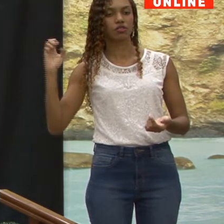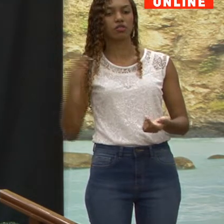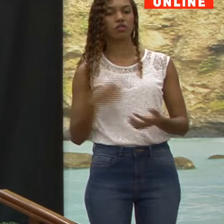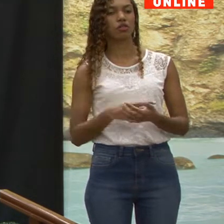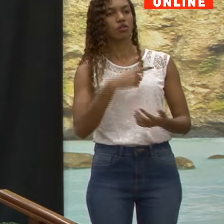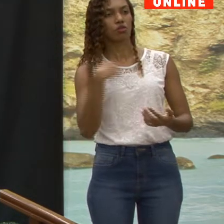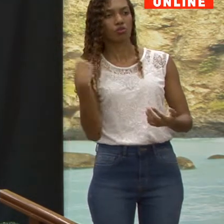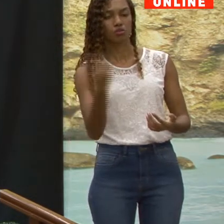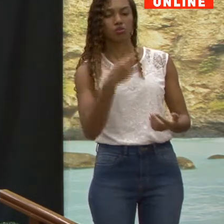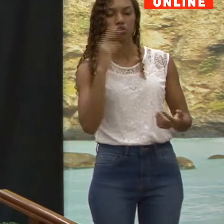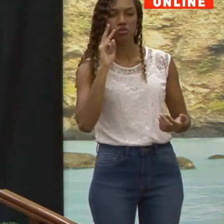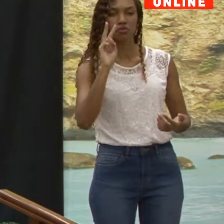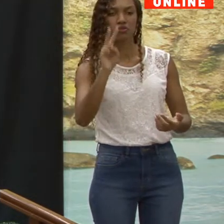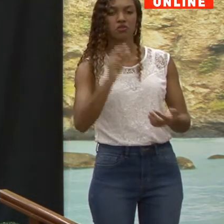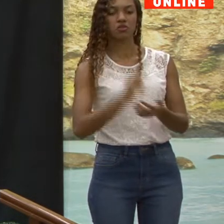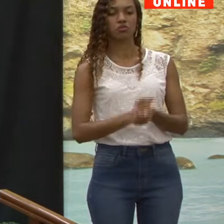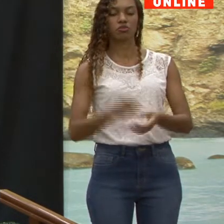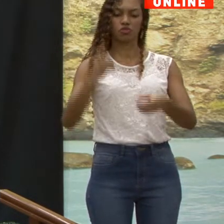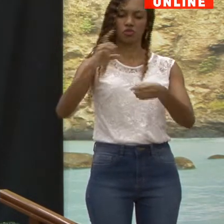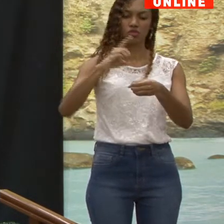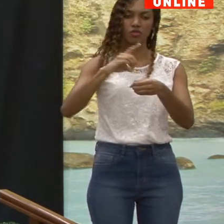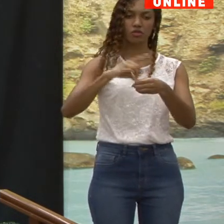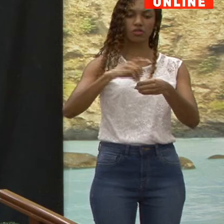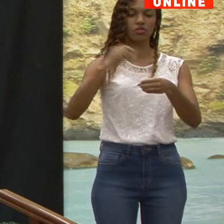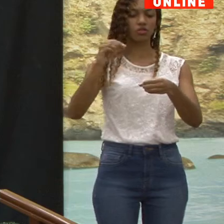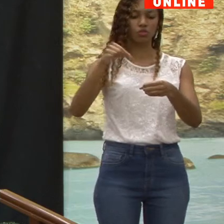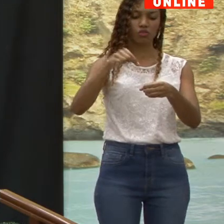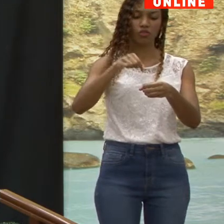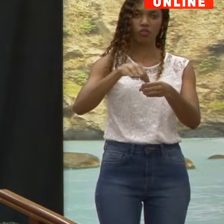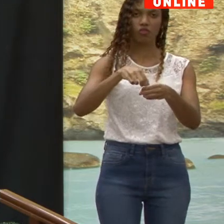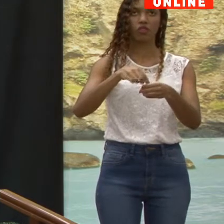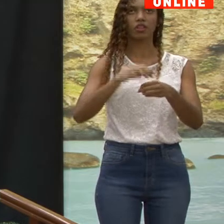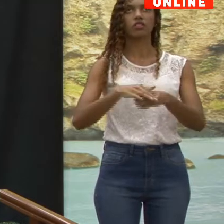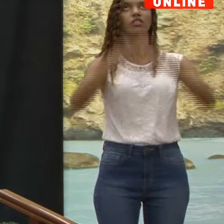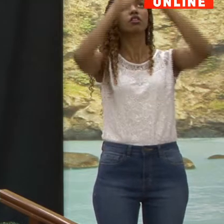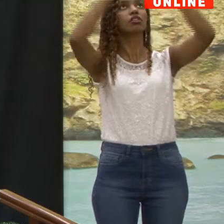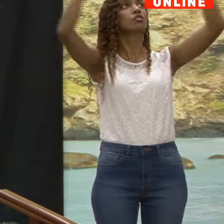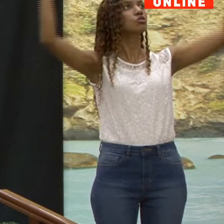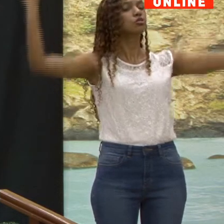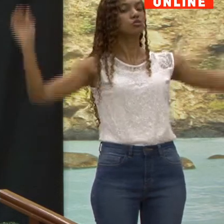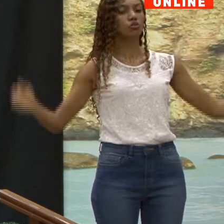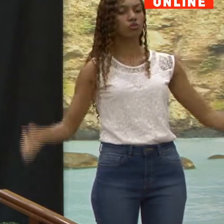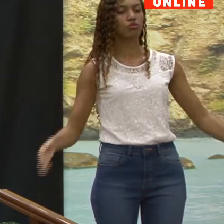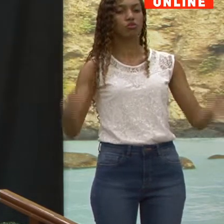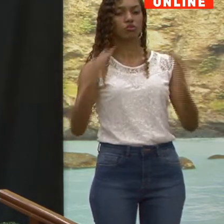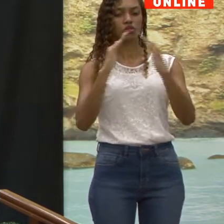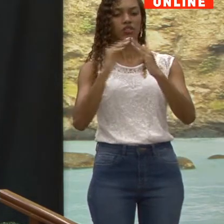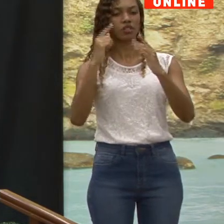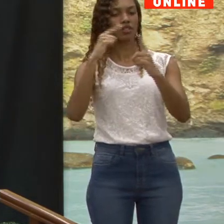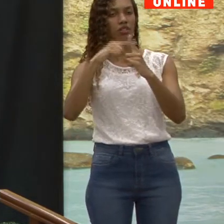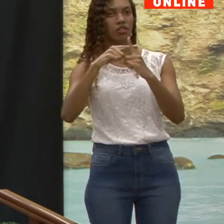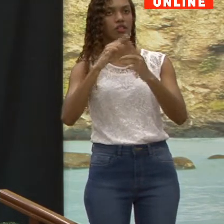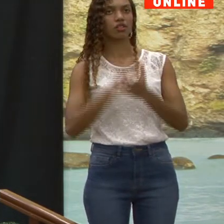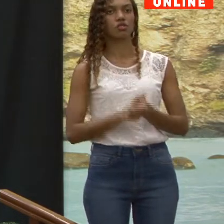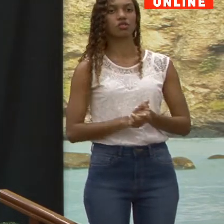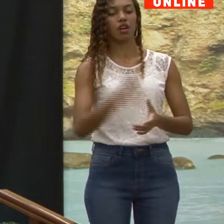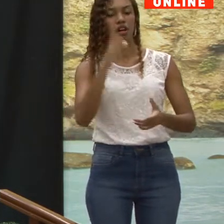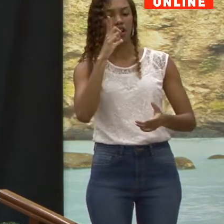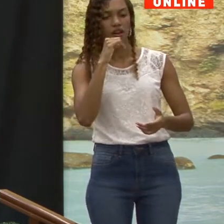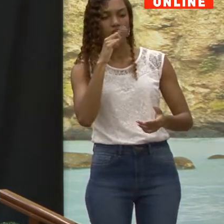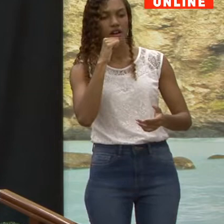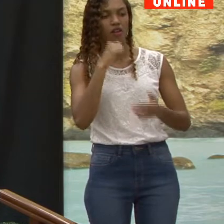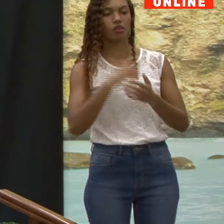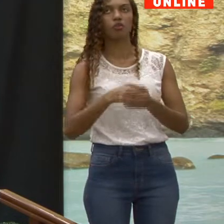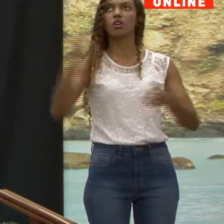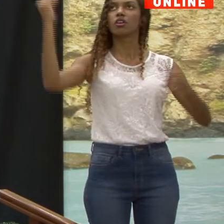nós precisamos manter a estrutura funcionando, a igreja com água, luz, também pagamento